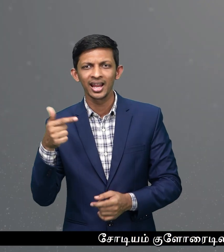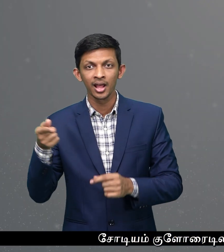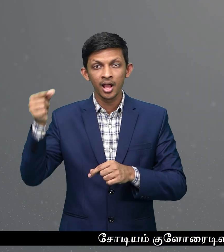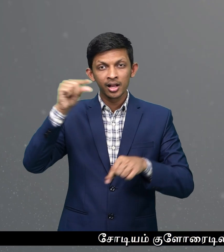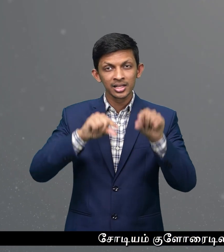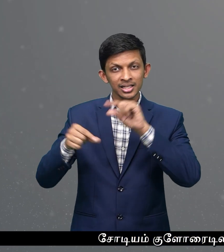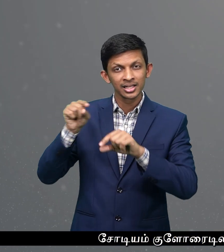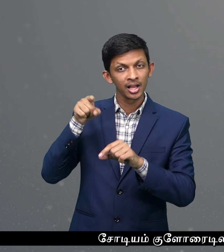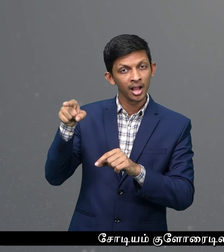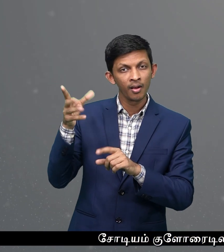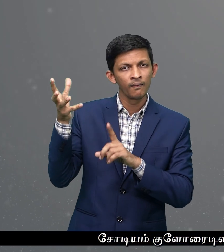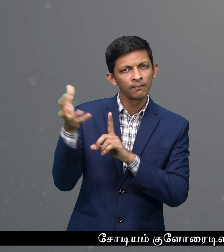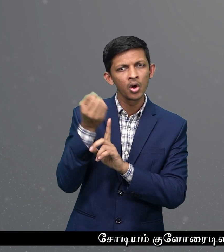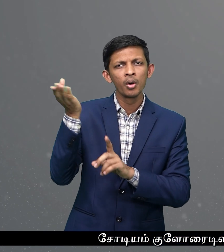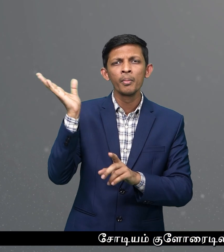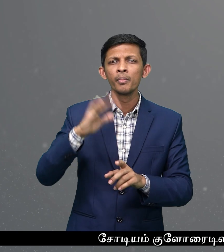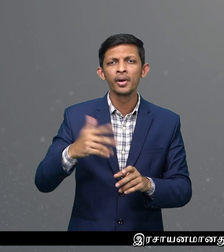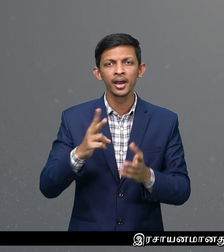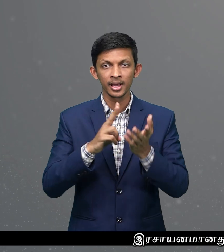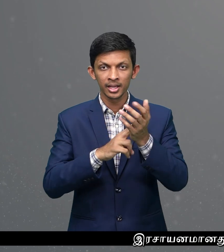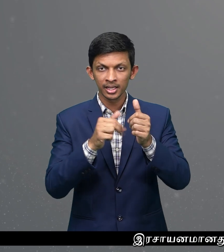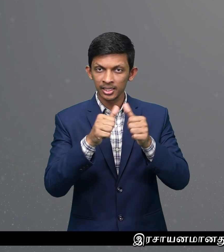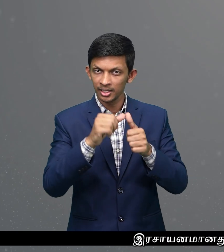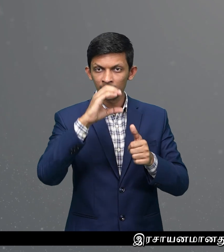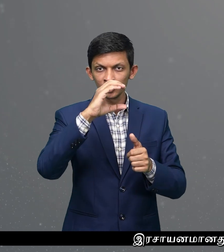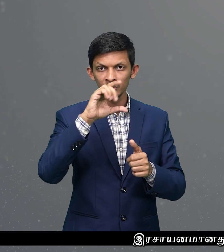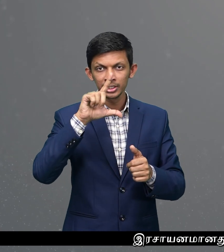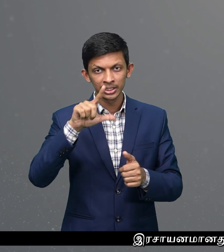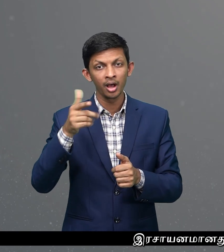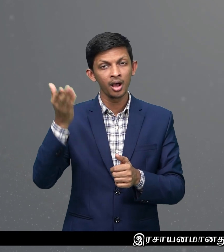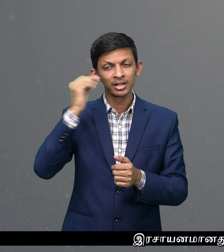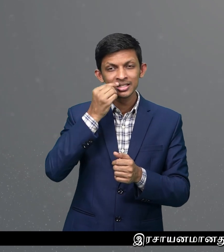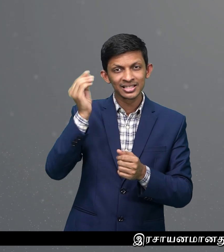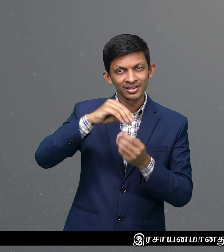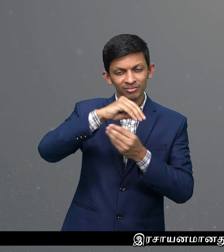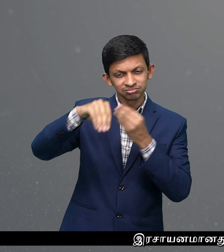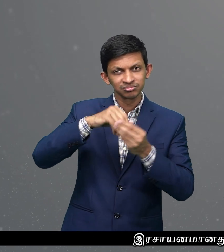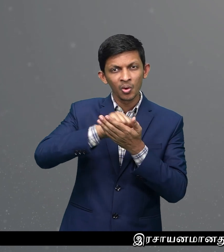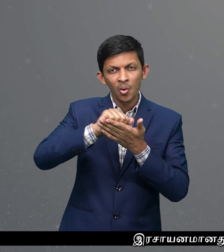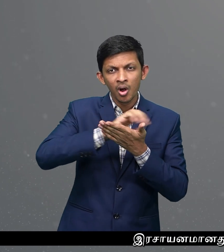சோடியம் குளோரைடிலிருந்து பெறக்கூடிய மற்றொரு ரசாயனமானது சலவை சோடா ஆகும்.